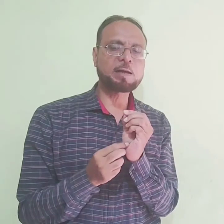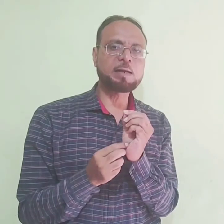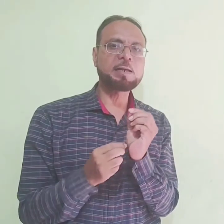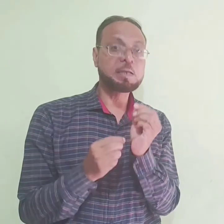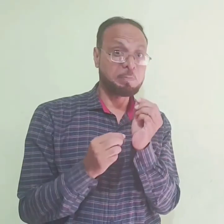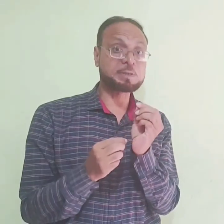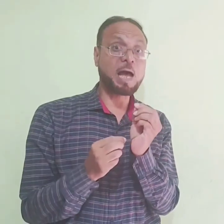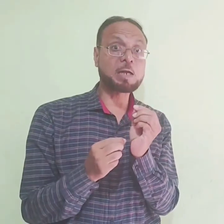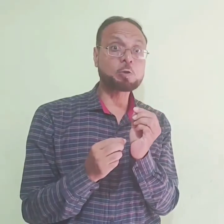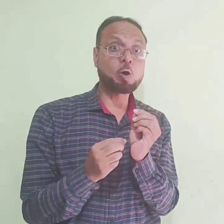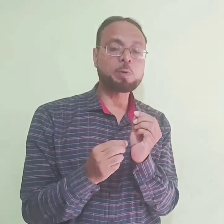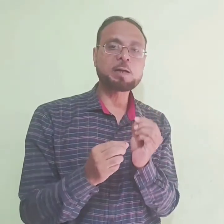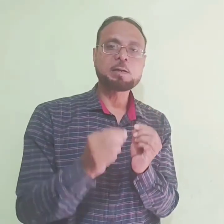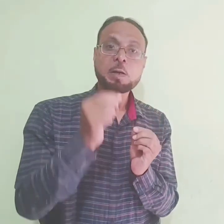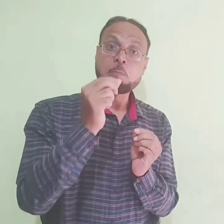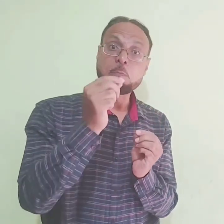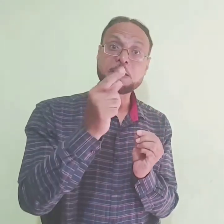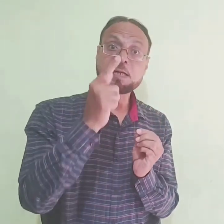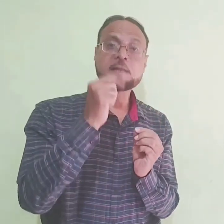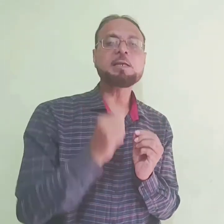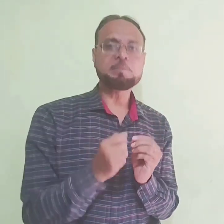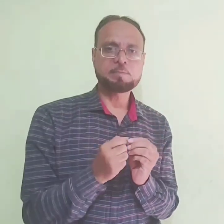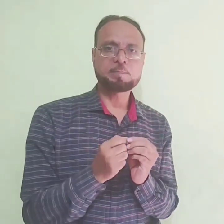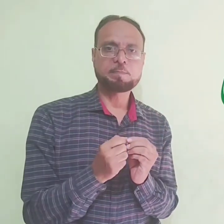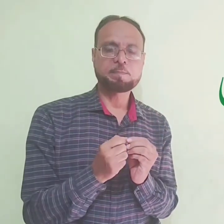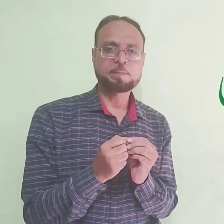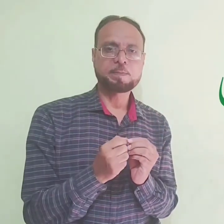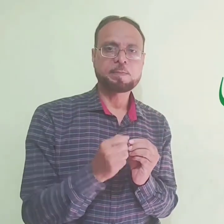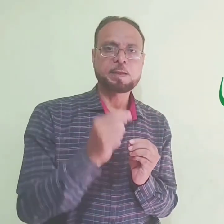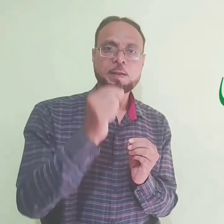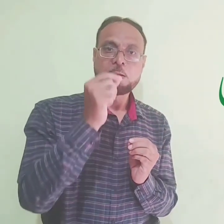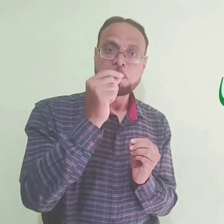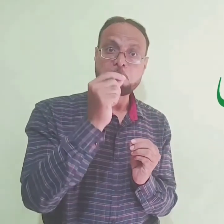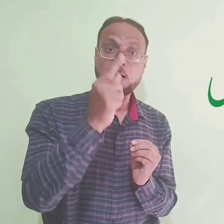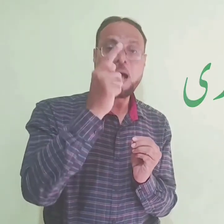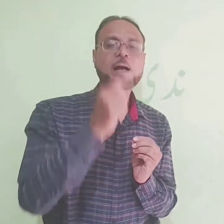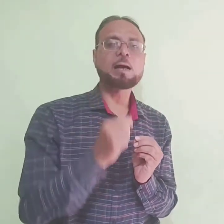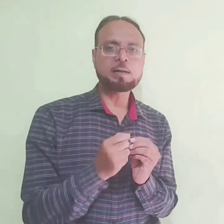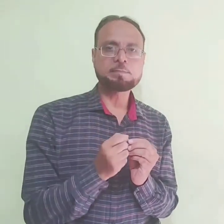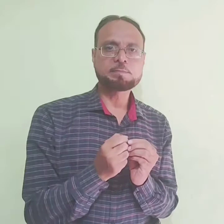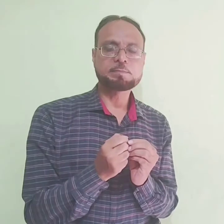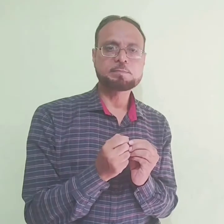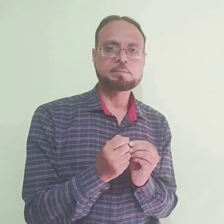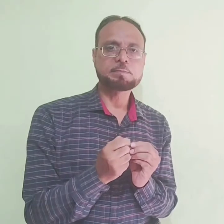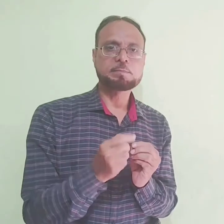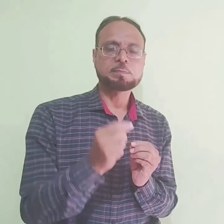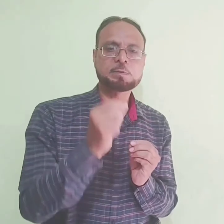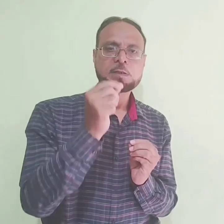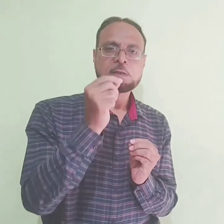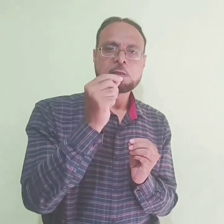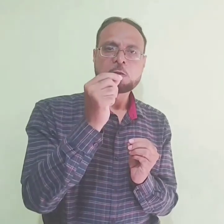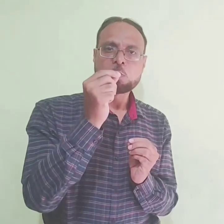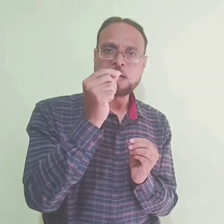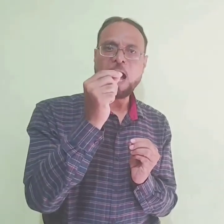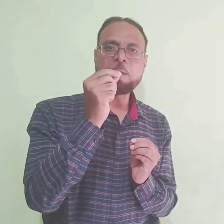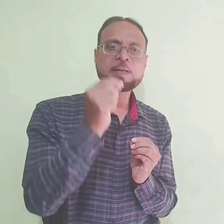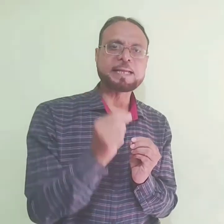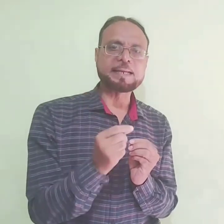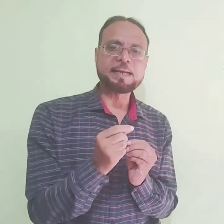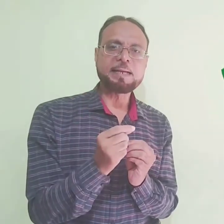लें। मिसाल के तौर पर बड़ी नदी, बड़ा घर। तो यहां हम देखेंगे